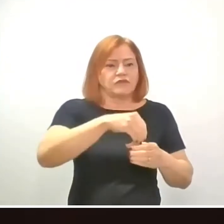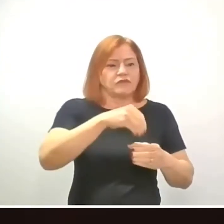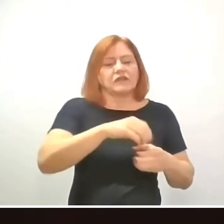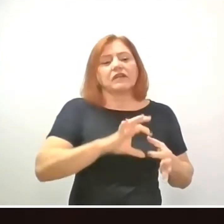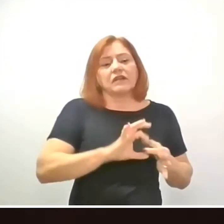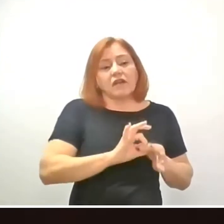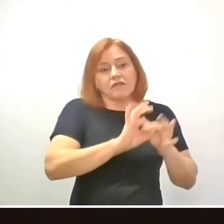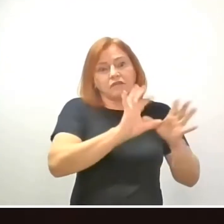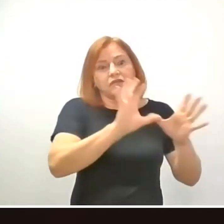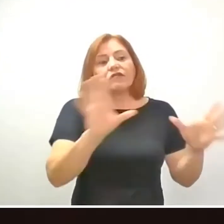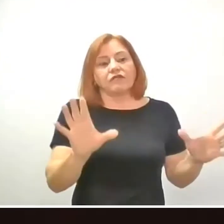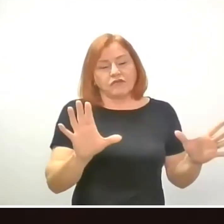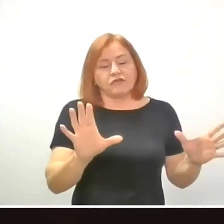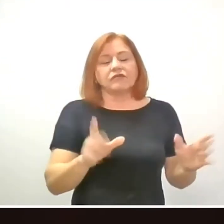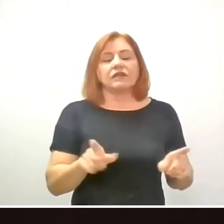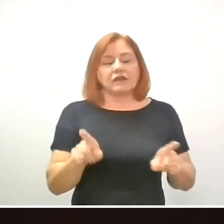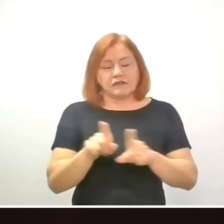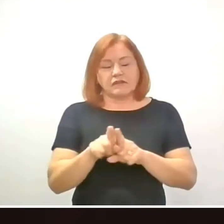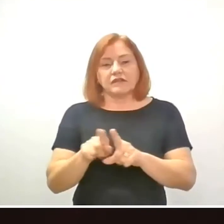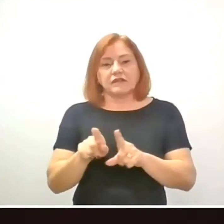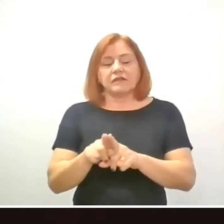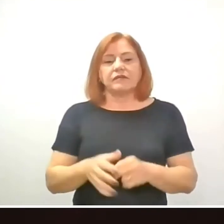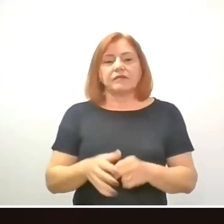nesse site,